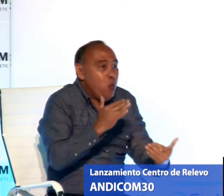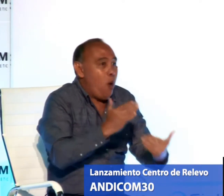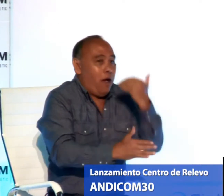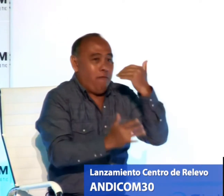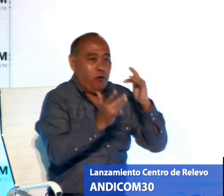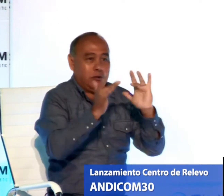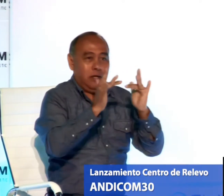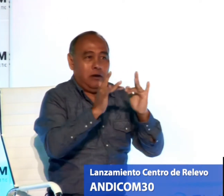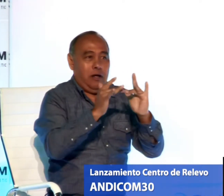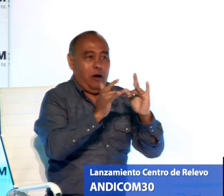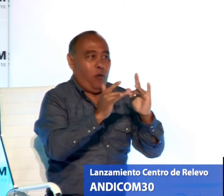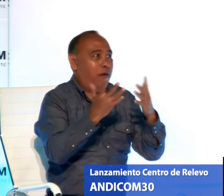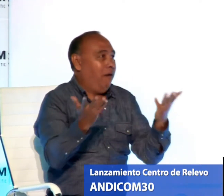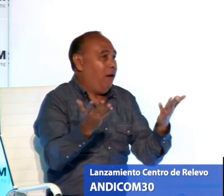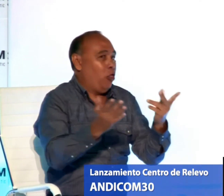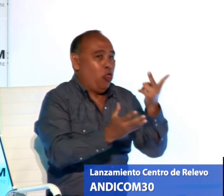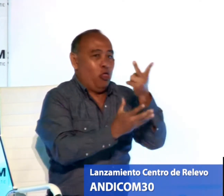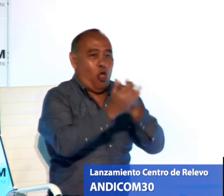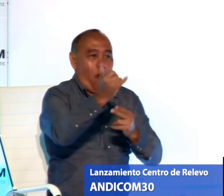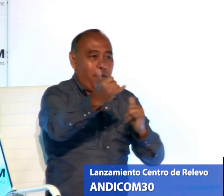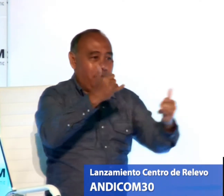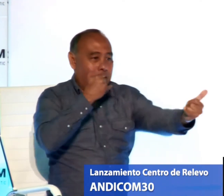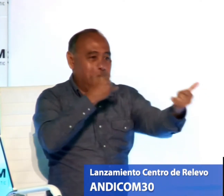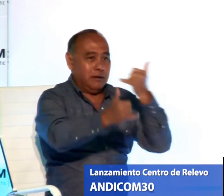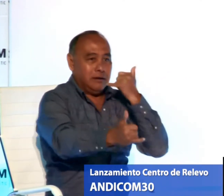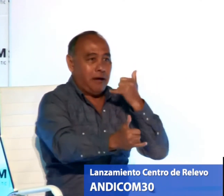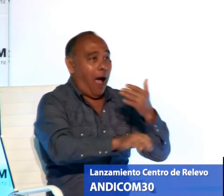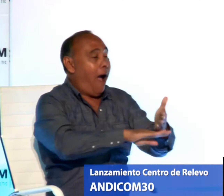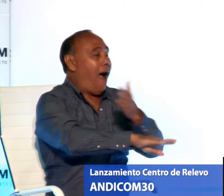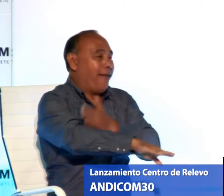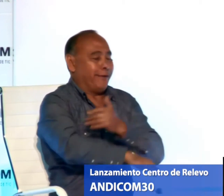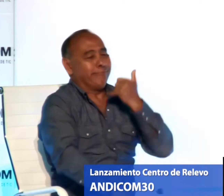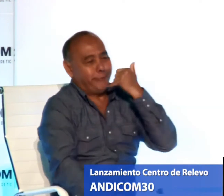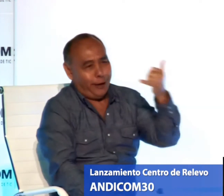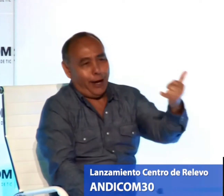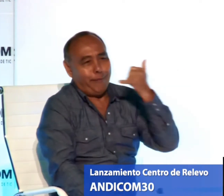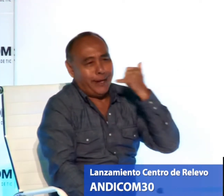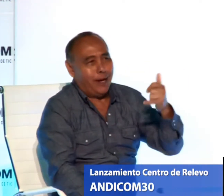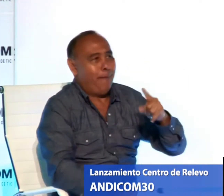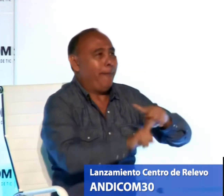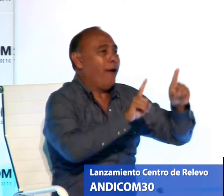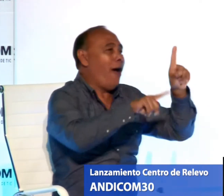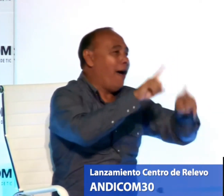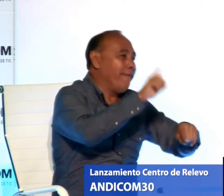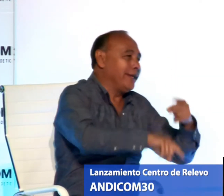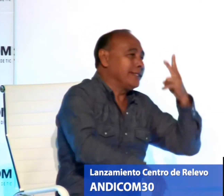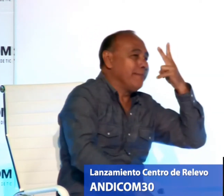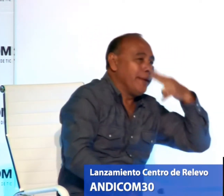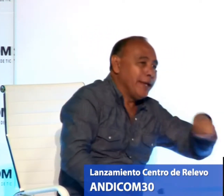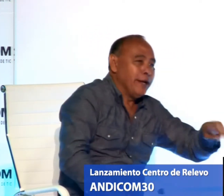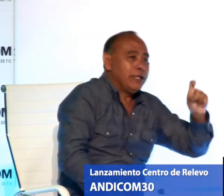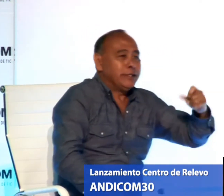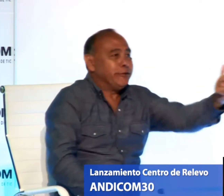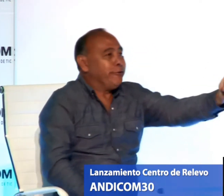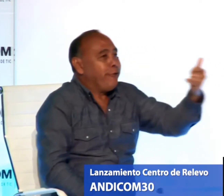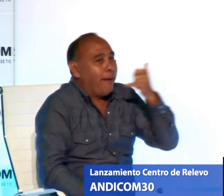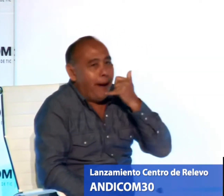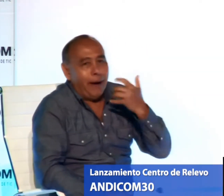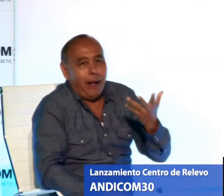Ahora tenemos pues la oportunidad de tener este proyecto del centro de relevo. Va a ser bidireccional la llamada, vamos a poder comunicarnos